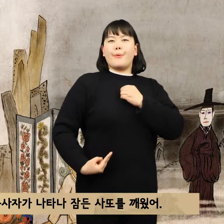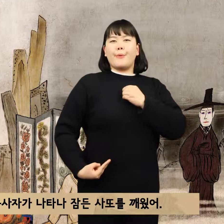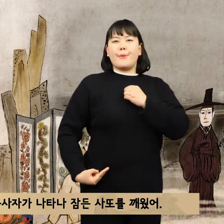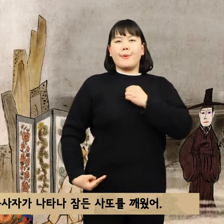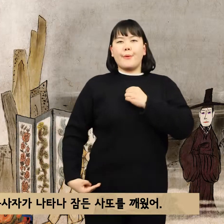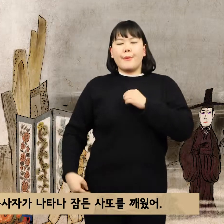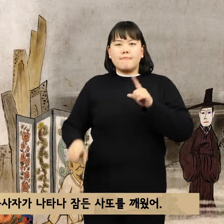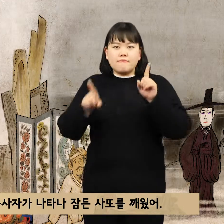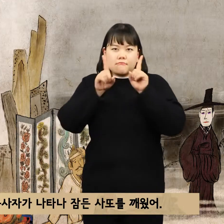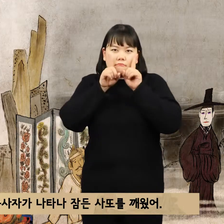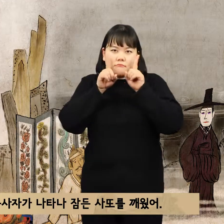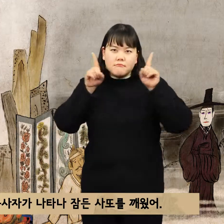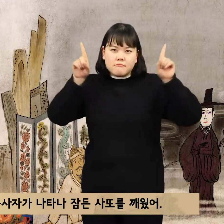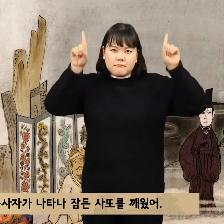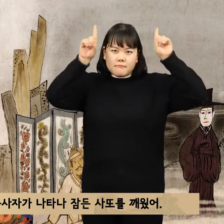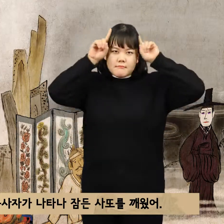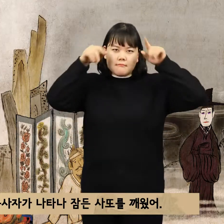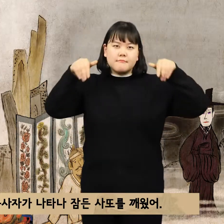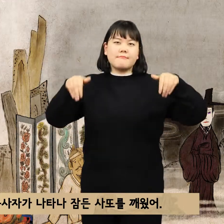사또를 깨웠어.